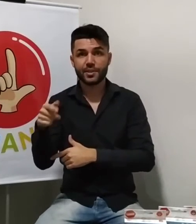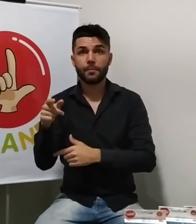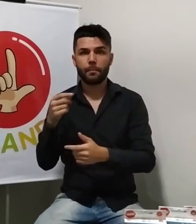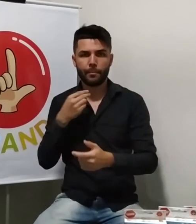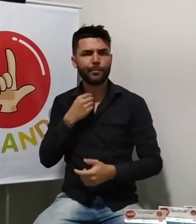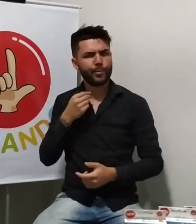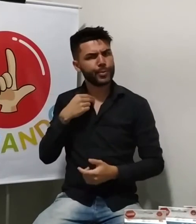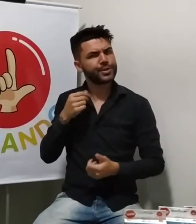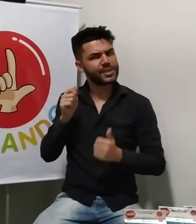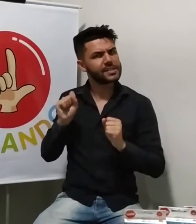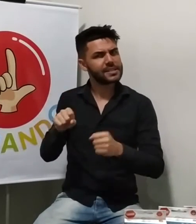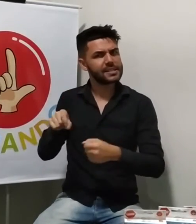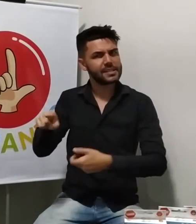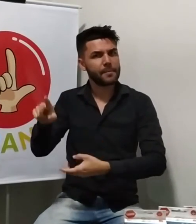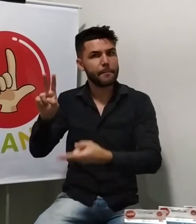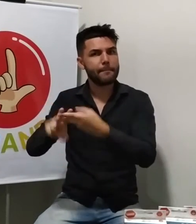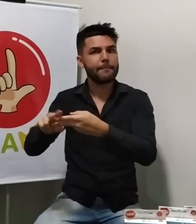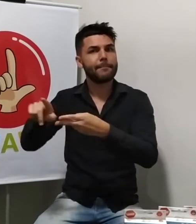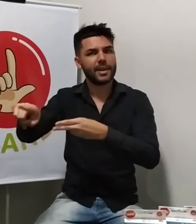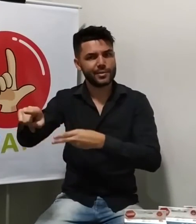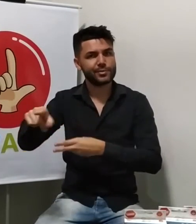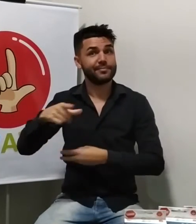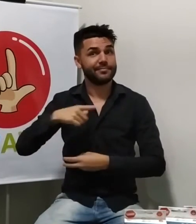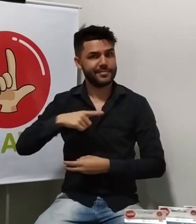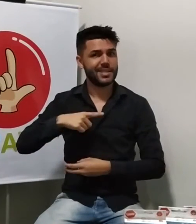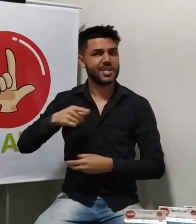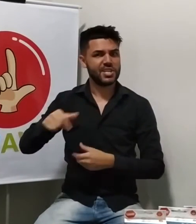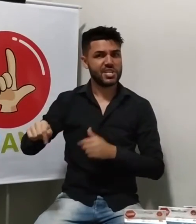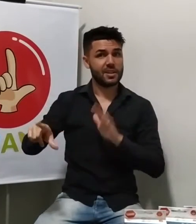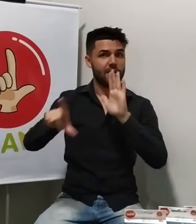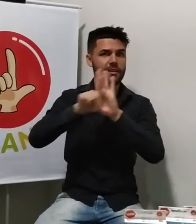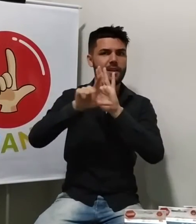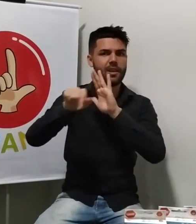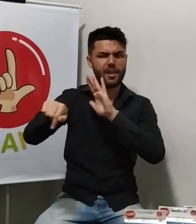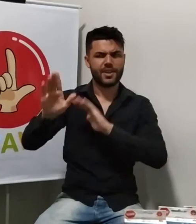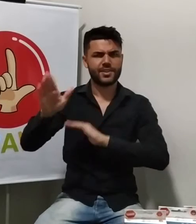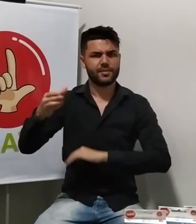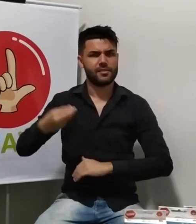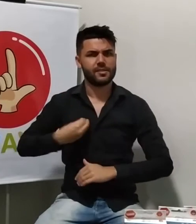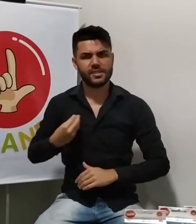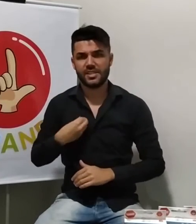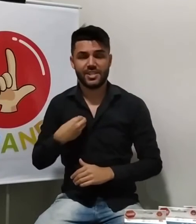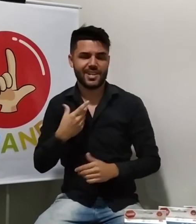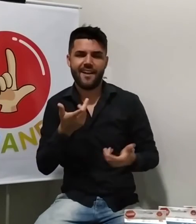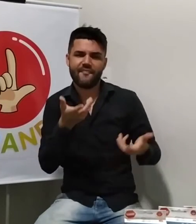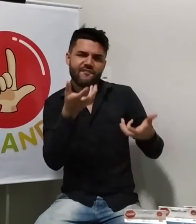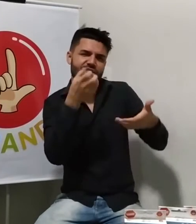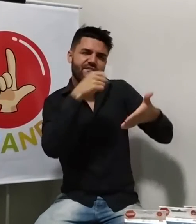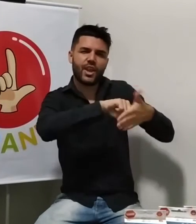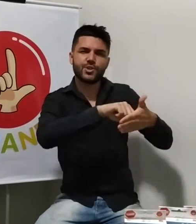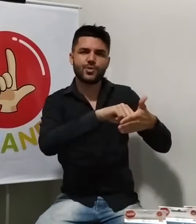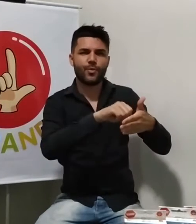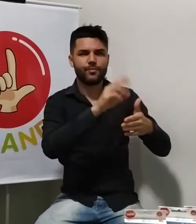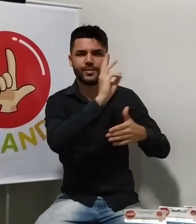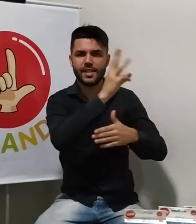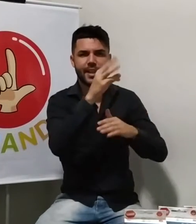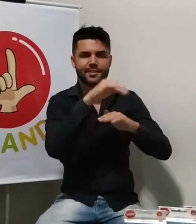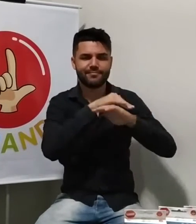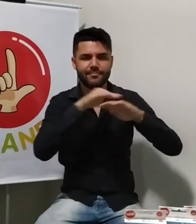vibração empreendedora, porque na empresa júnior você tem que tocar o negócio, né? Você tem que mexer com gente, você tem que vender, então você acaba fazendo de tudo um pouco.